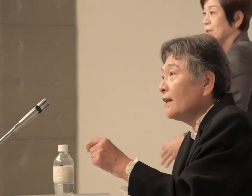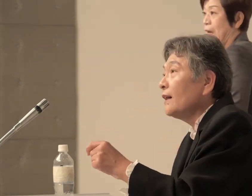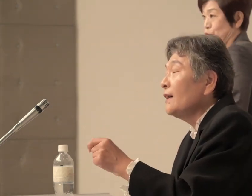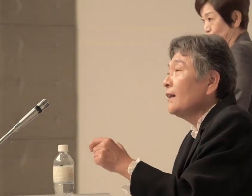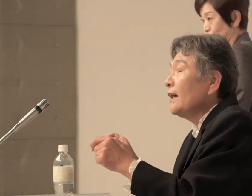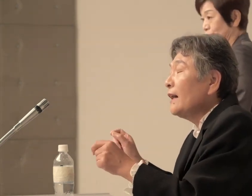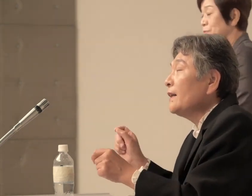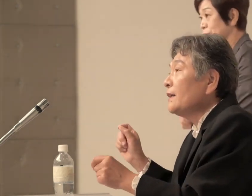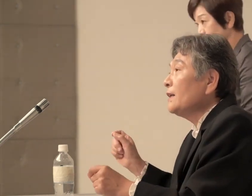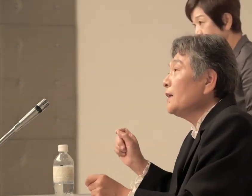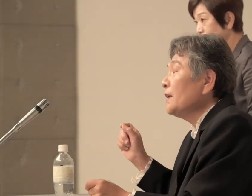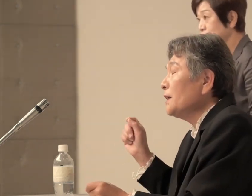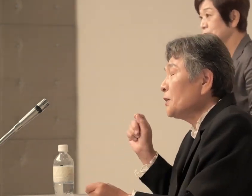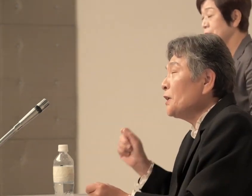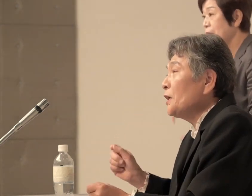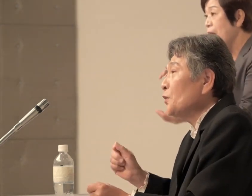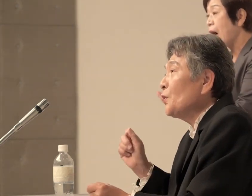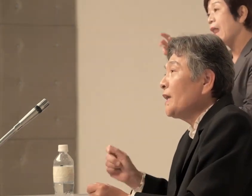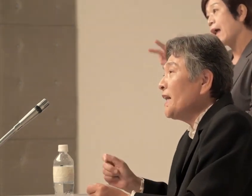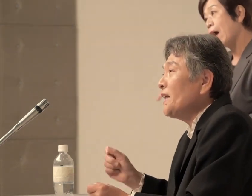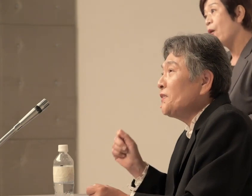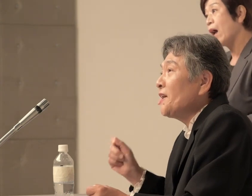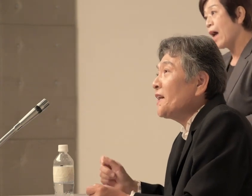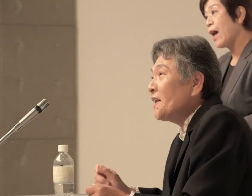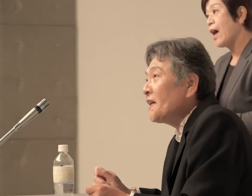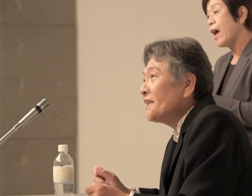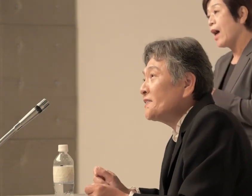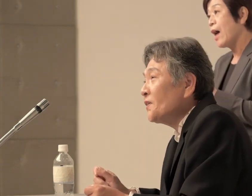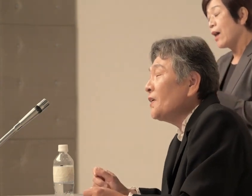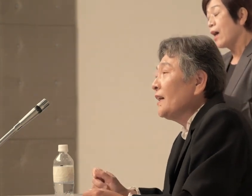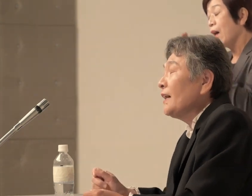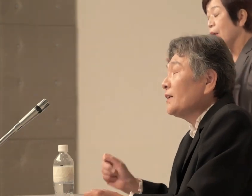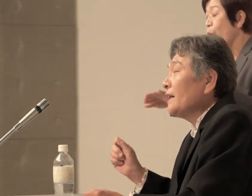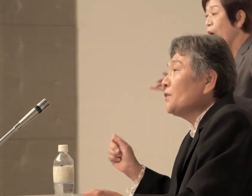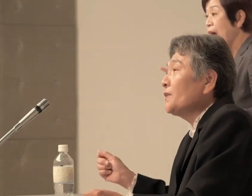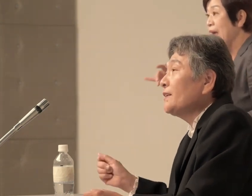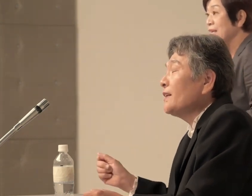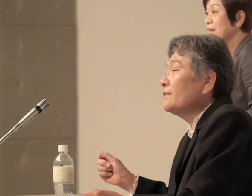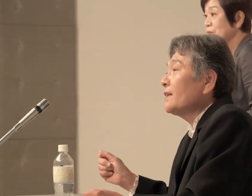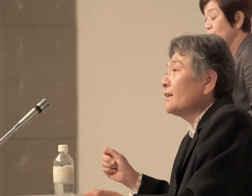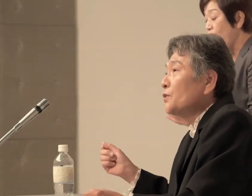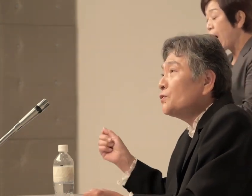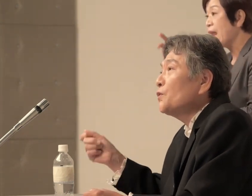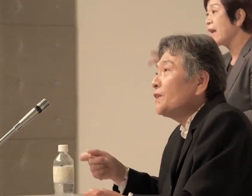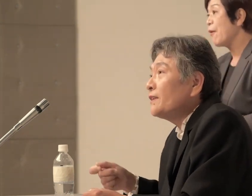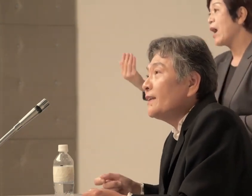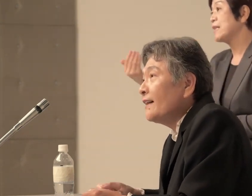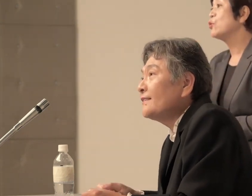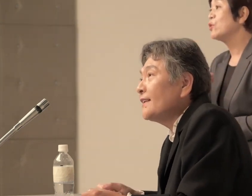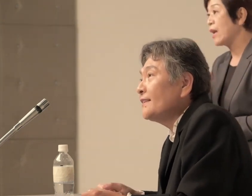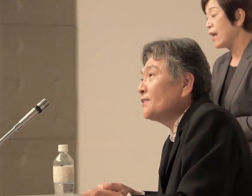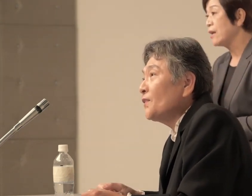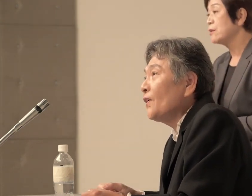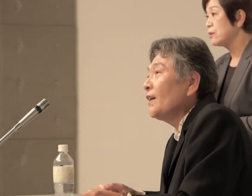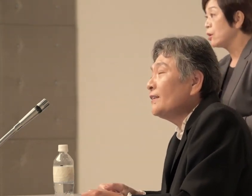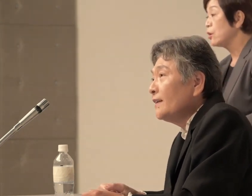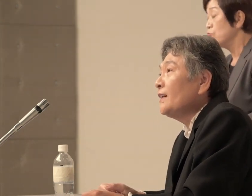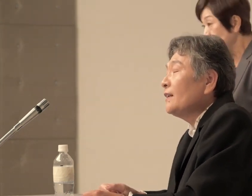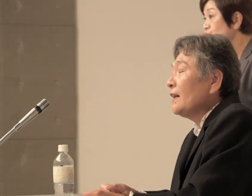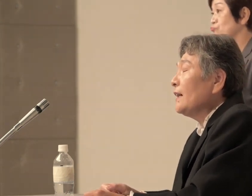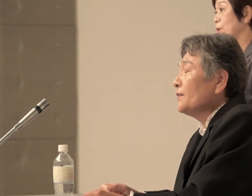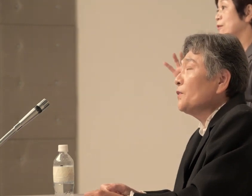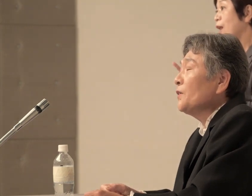電話したらあらか元国会議員の荒川ですよ頼んで来てるんだからそこ動いてくれるはずなんですよ